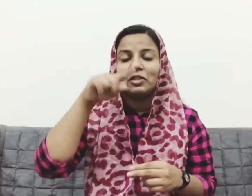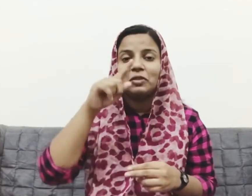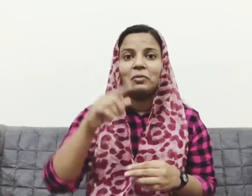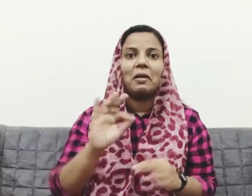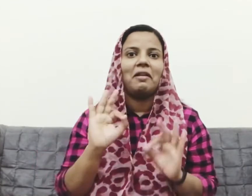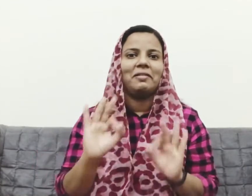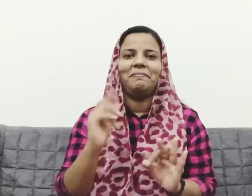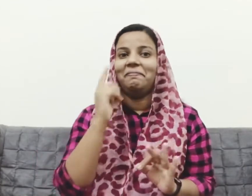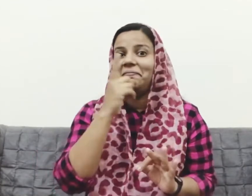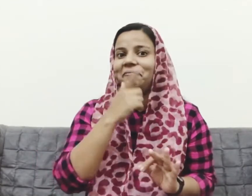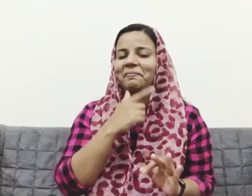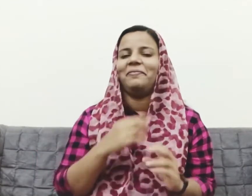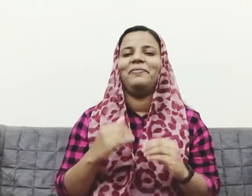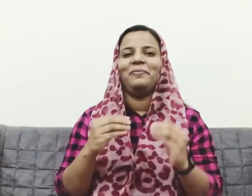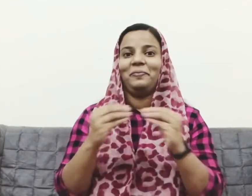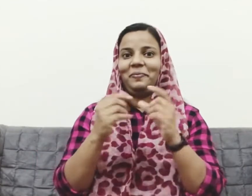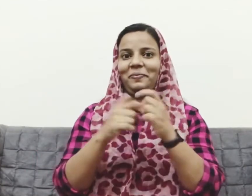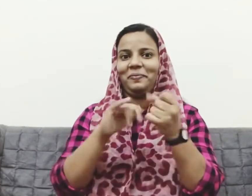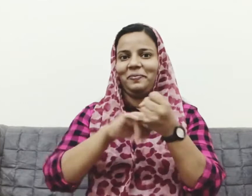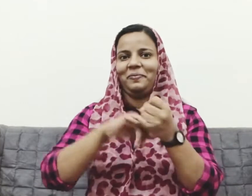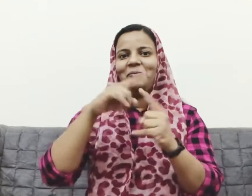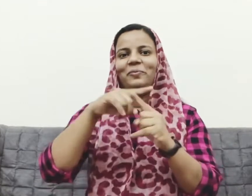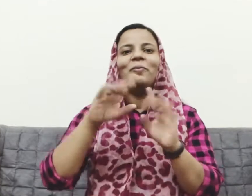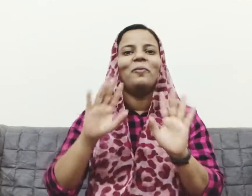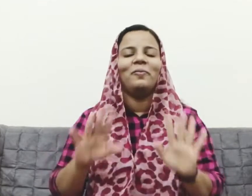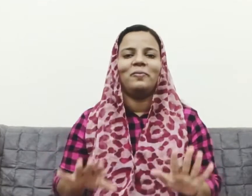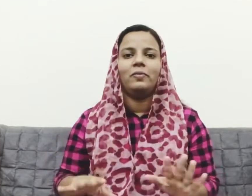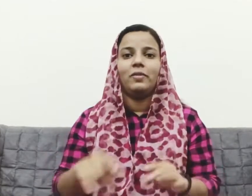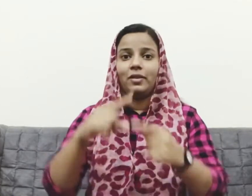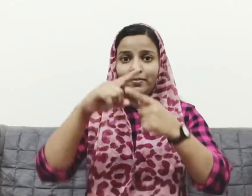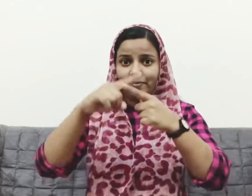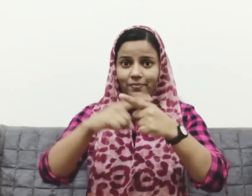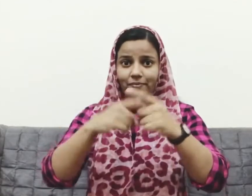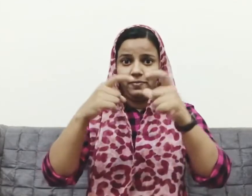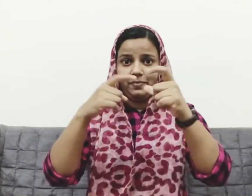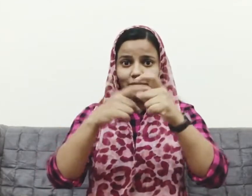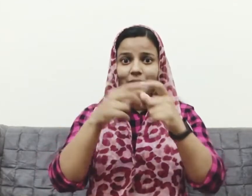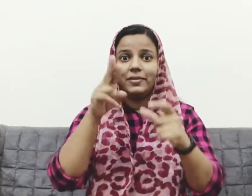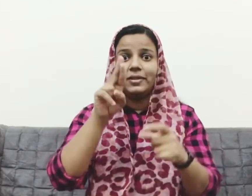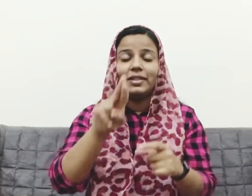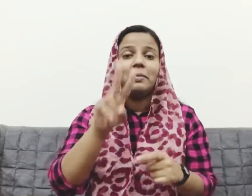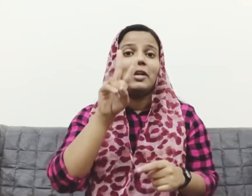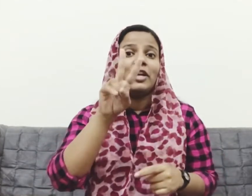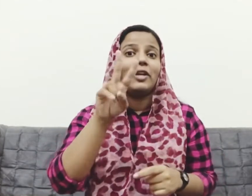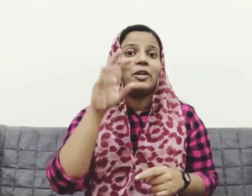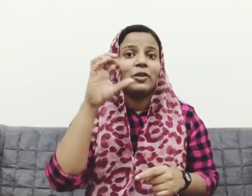ലൈഫ് ശോഭനമാകുന്നത് കാണുവാൻ കർത്താവ് സഹായിക്കും. ആമേൻ. യിരെമ്യാവിൻ്റെ പുസ്തകം 20-ാം അധ്യായം അതിൻ്റെ